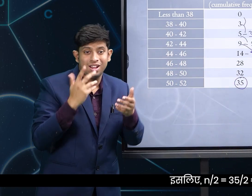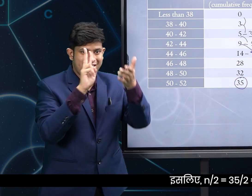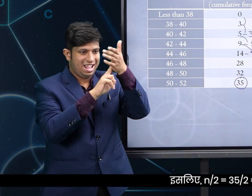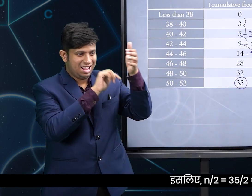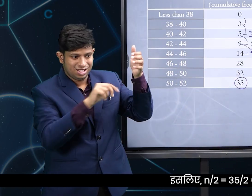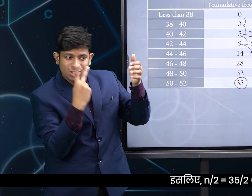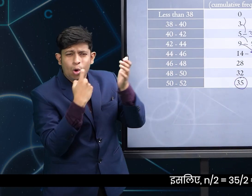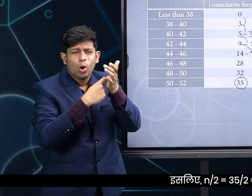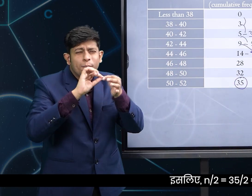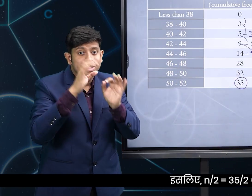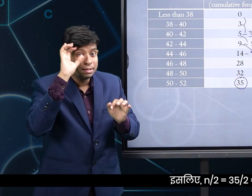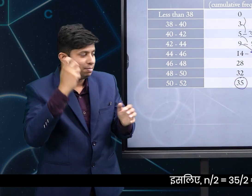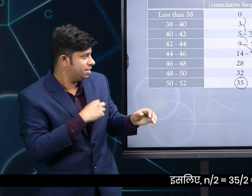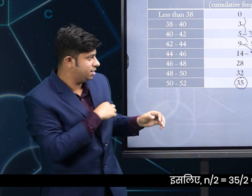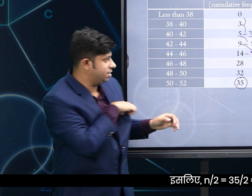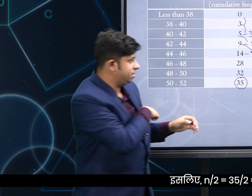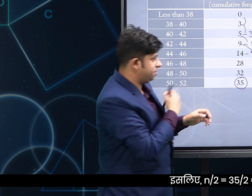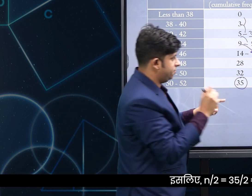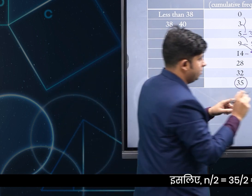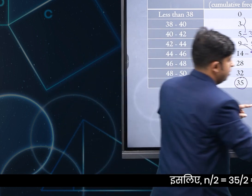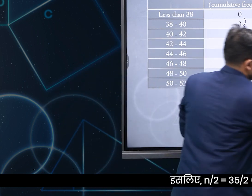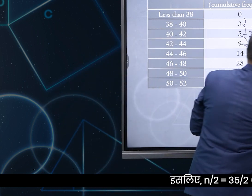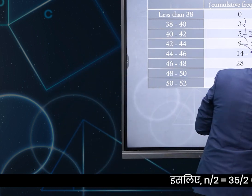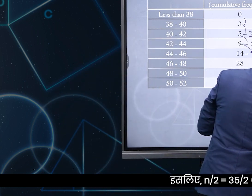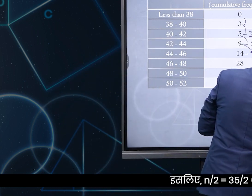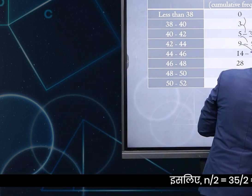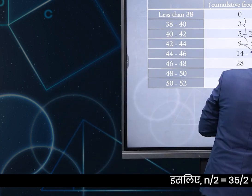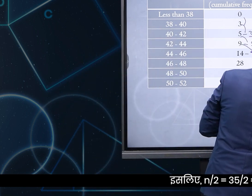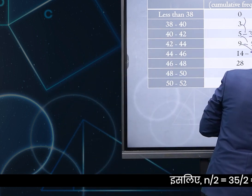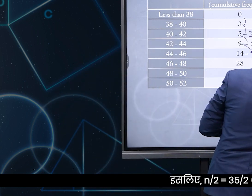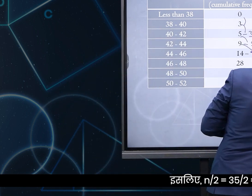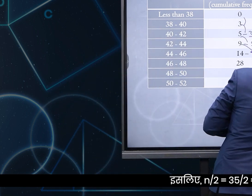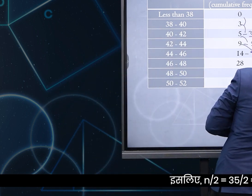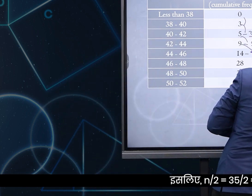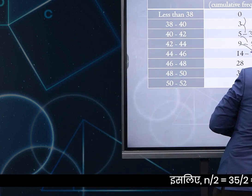इसलिए n/2 = 35/2 = 17.5।